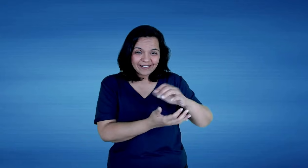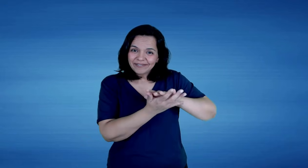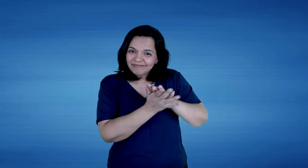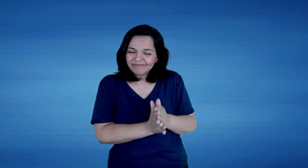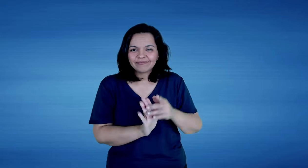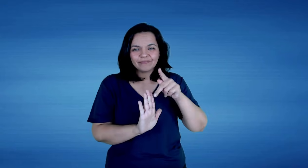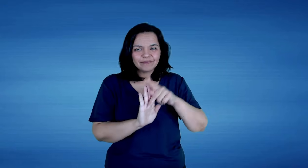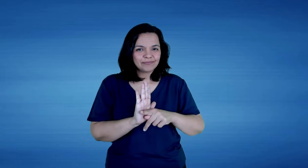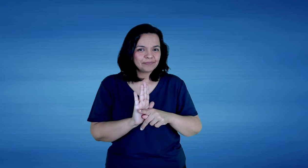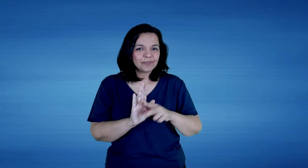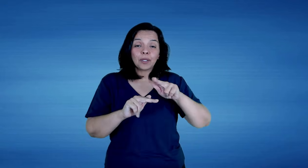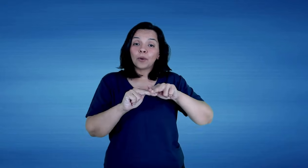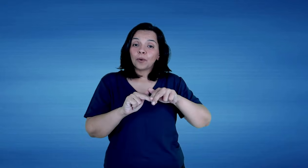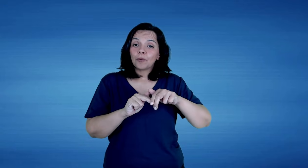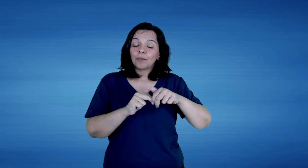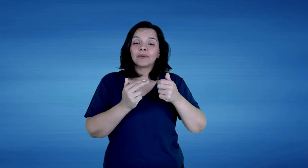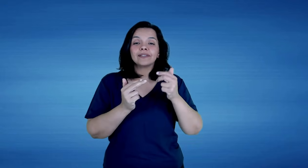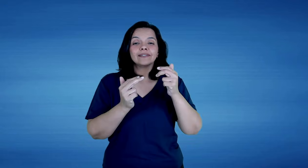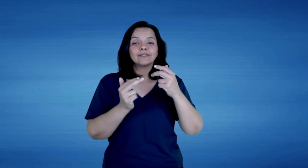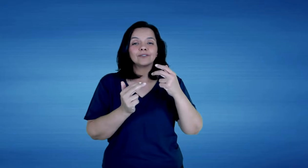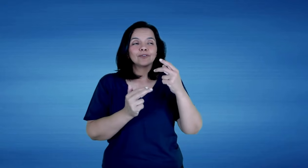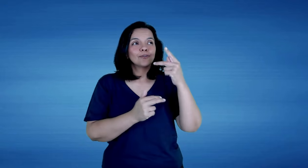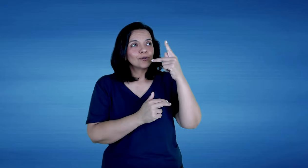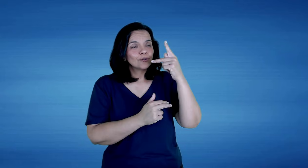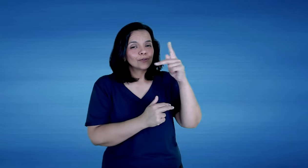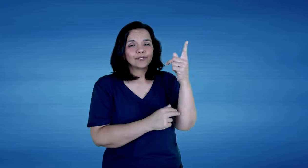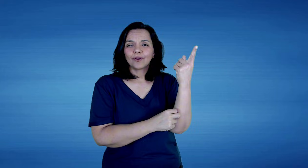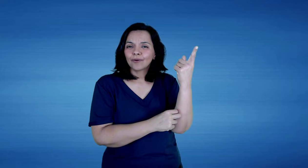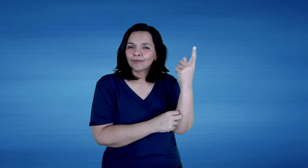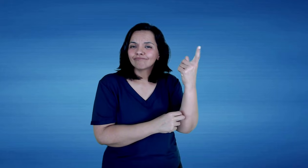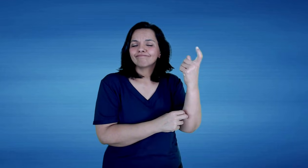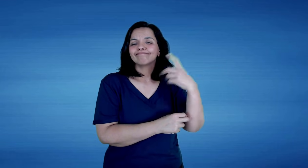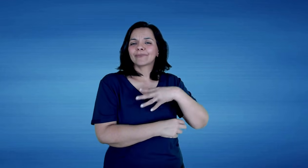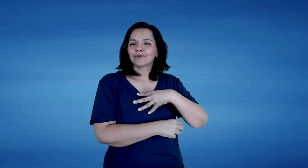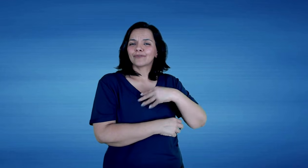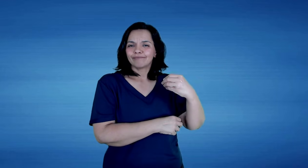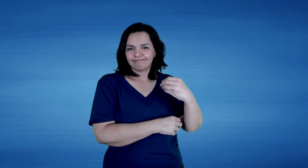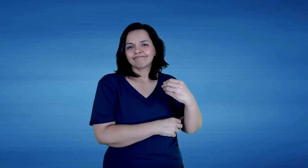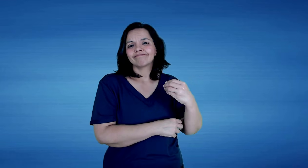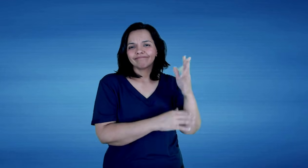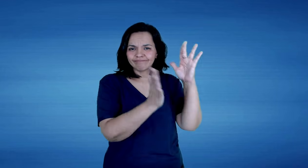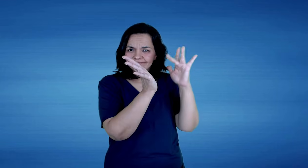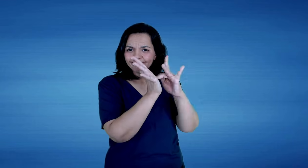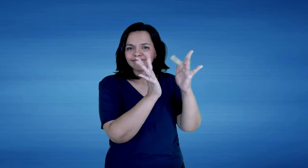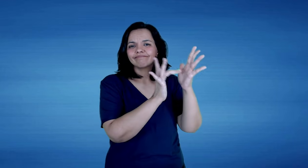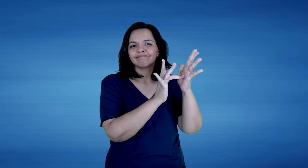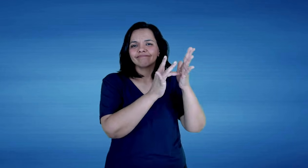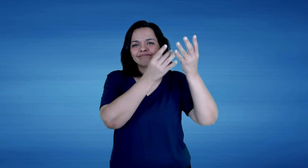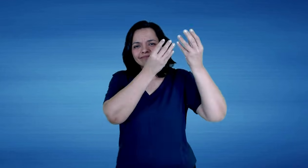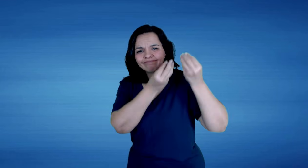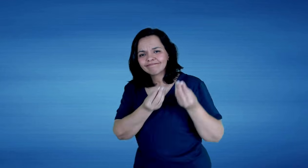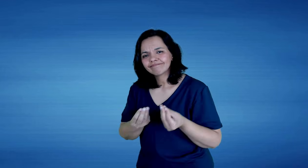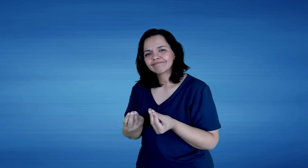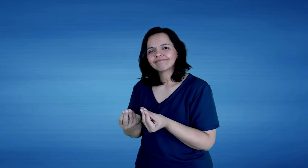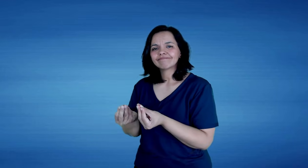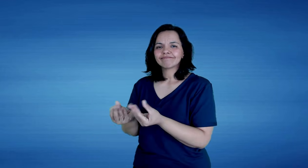Mas você acha que ele, sabendo disso, ele iria aceitar a destruição do plano? Não. É por isso que ele deu o seu